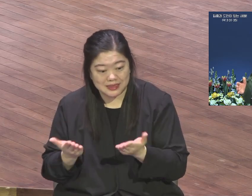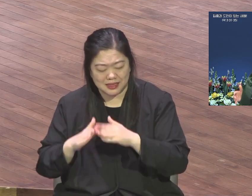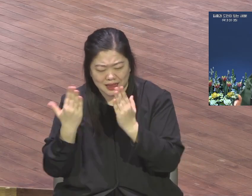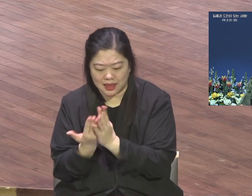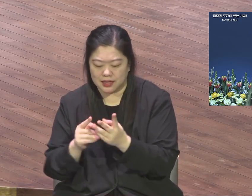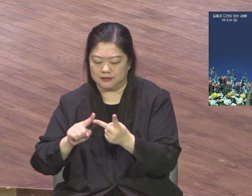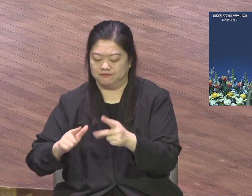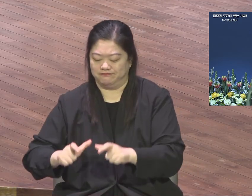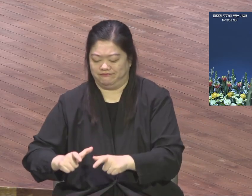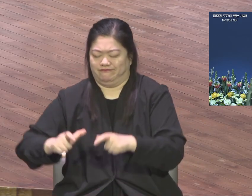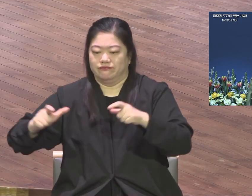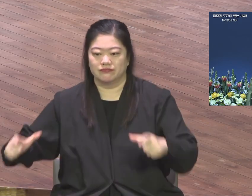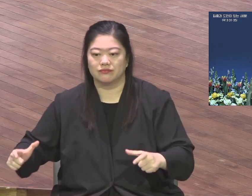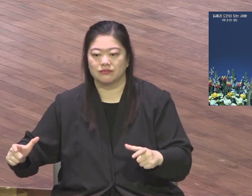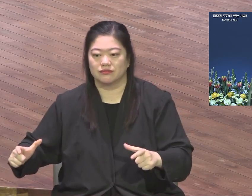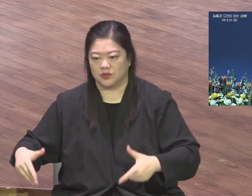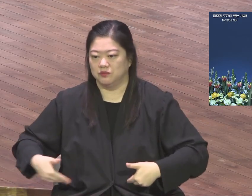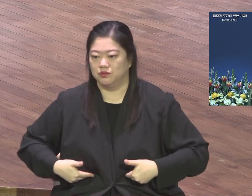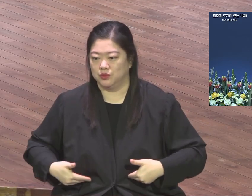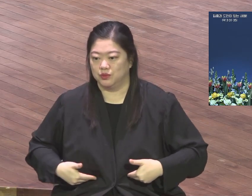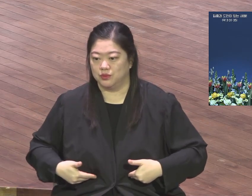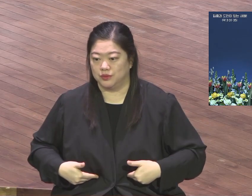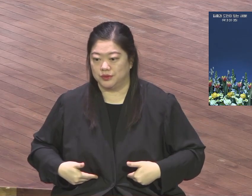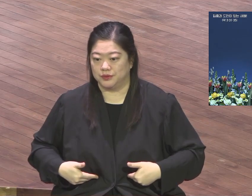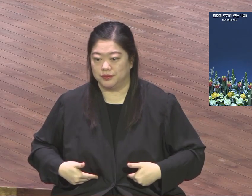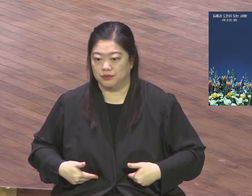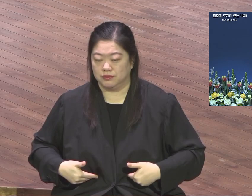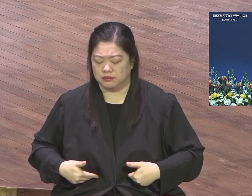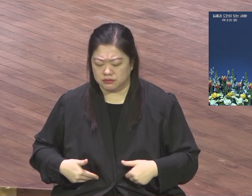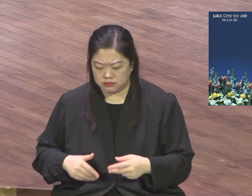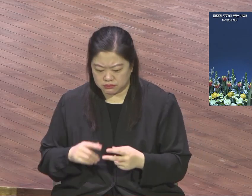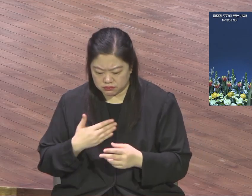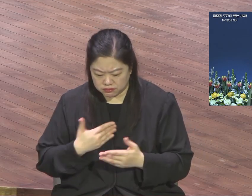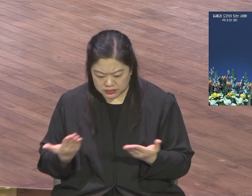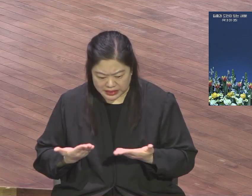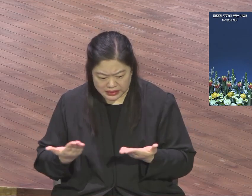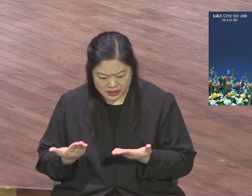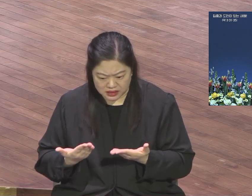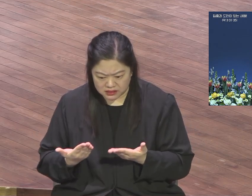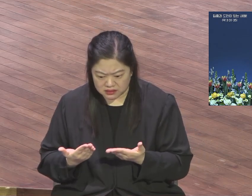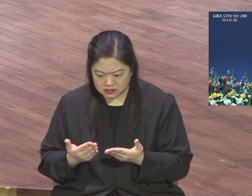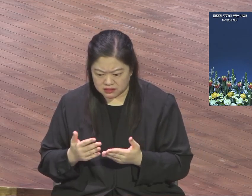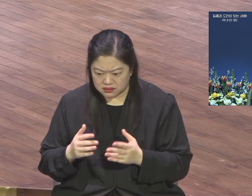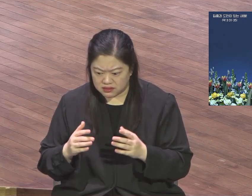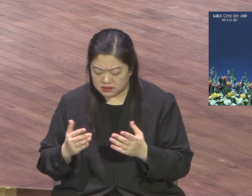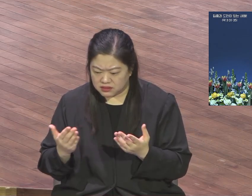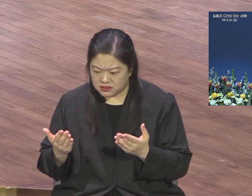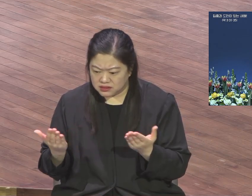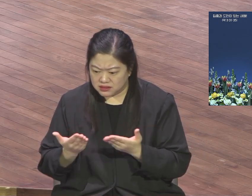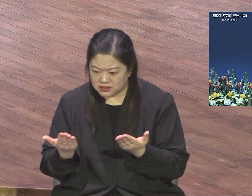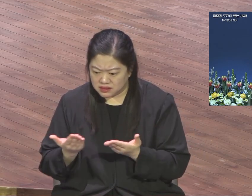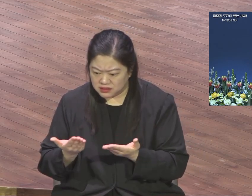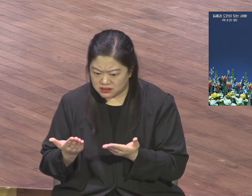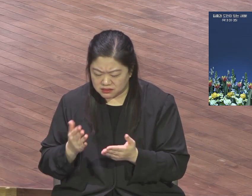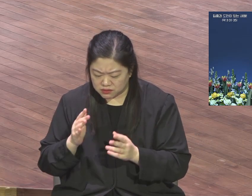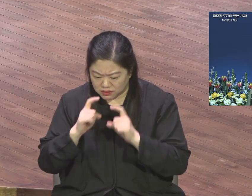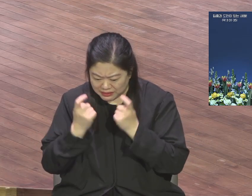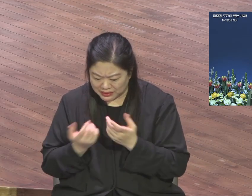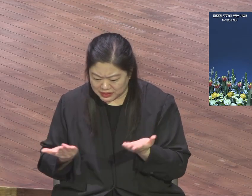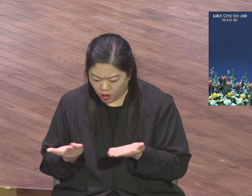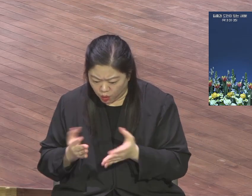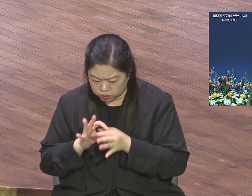넓혀라. 각 분야에서 서밋으로 설 수 있도록 하라는 것입니다. 직장 다니는 분은 그냥